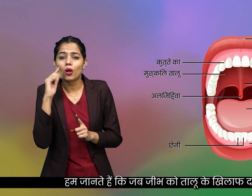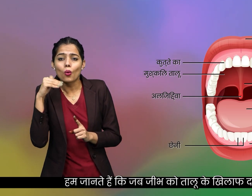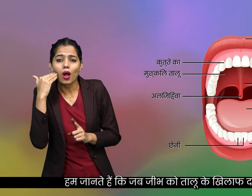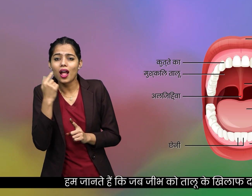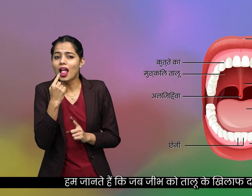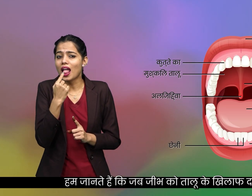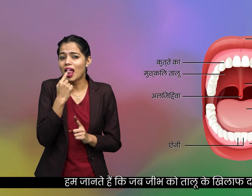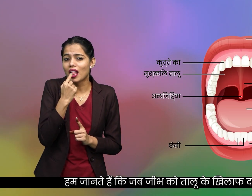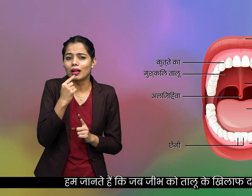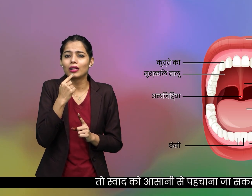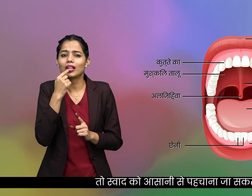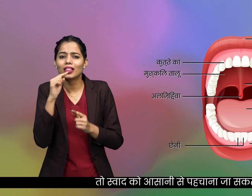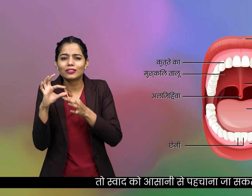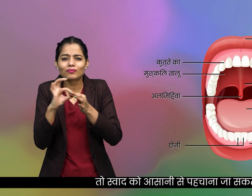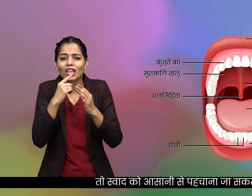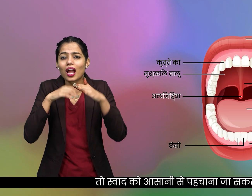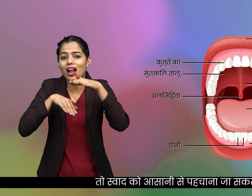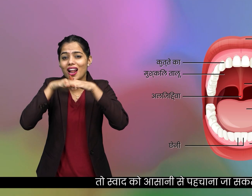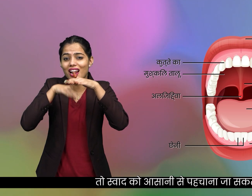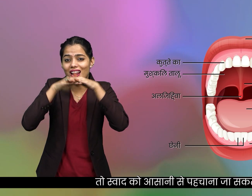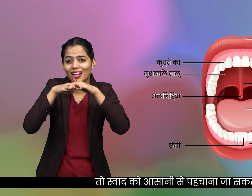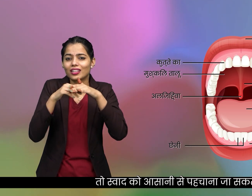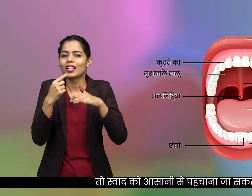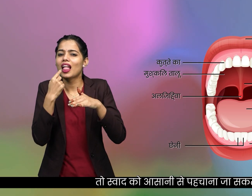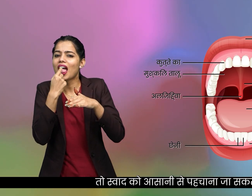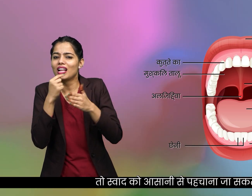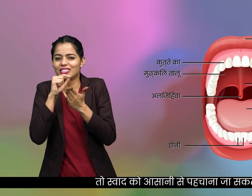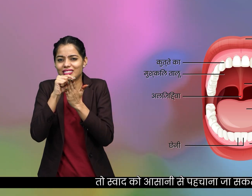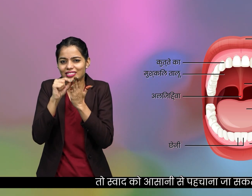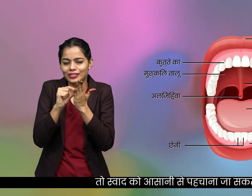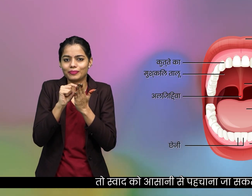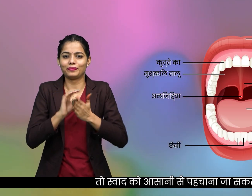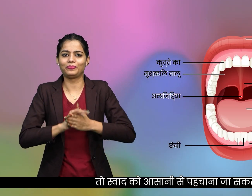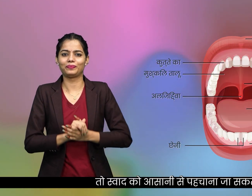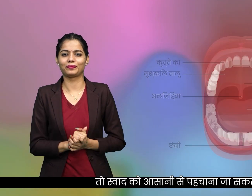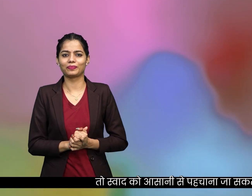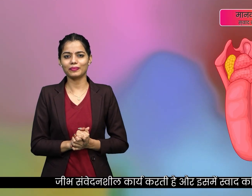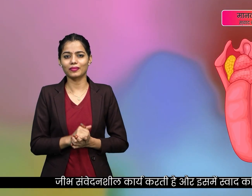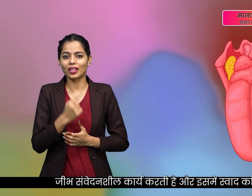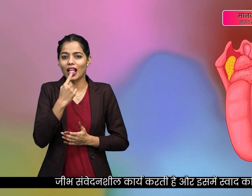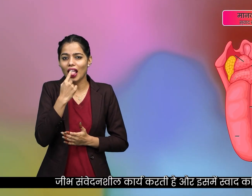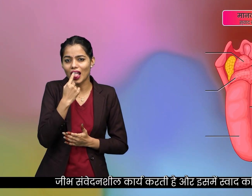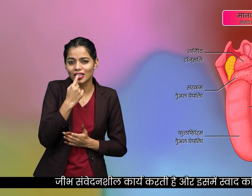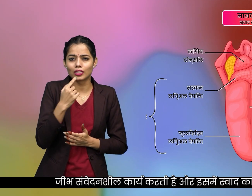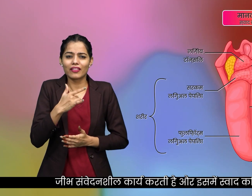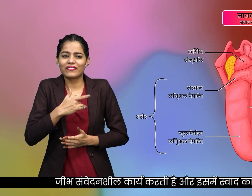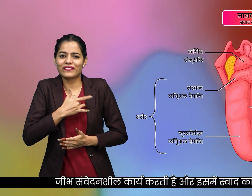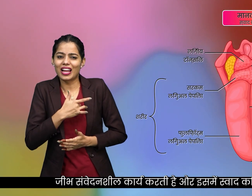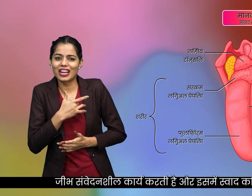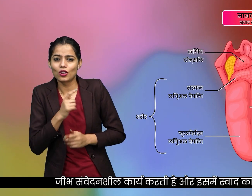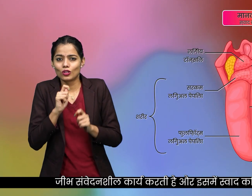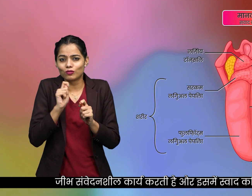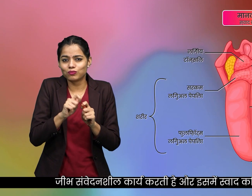खिलाफ दबाया जाता है तो स्वाद को आसानी से पहचाना जा सकता है। जीभ